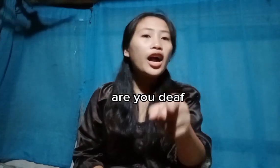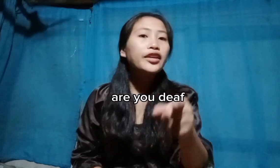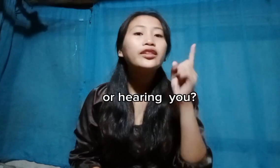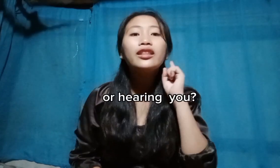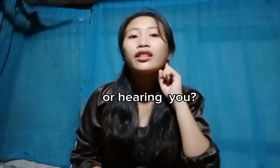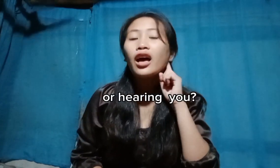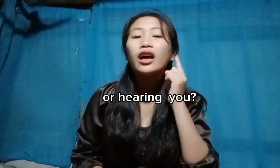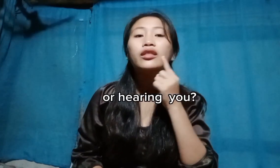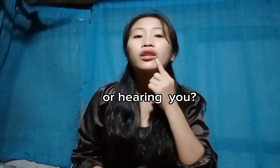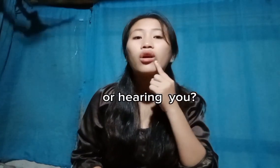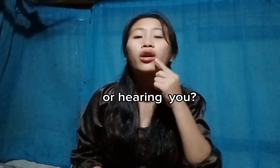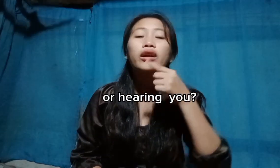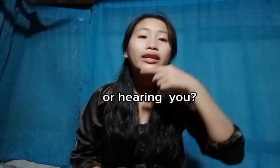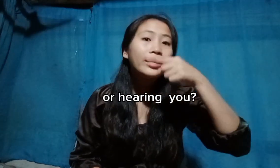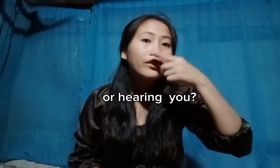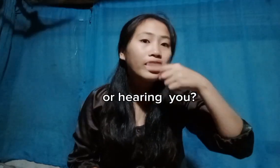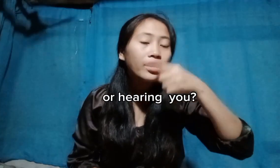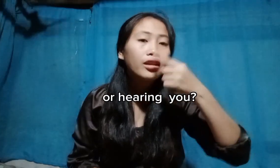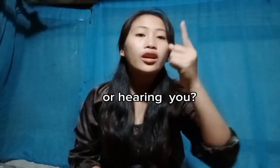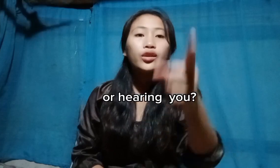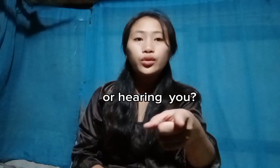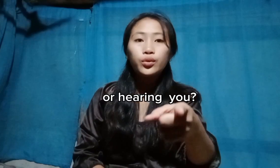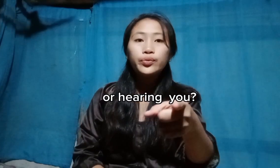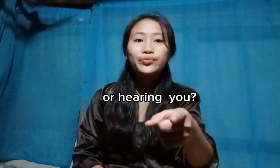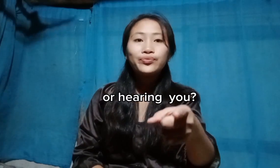Are you deaf or hearing? You?